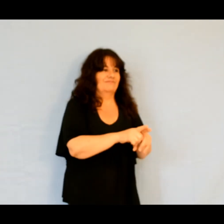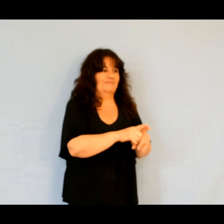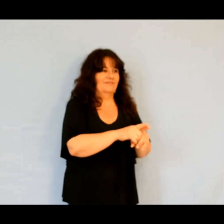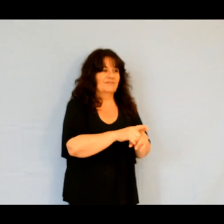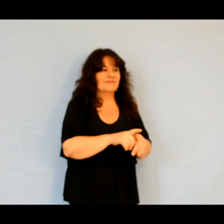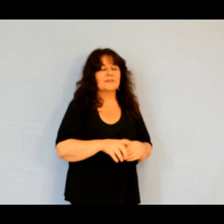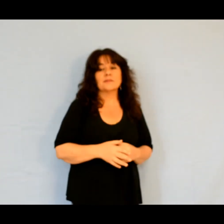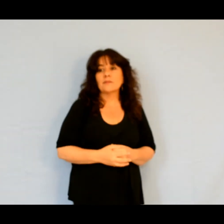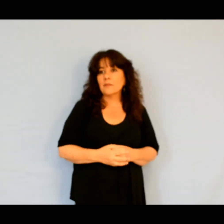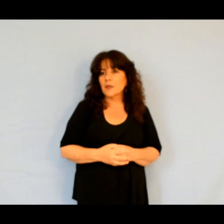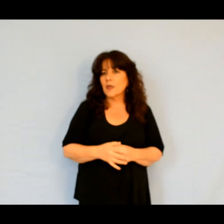Heureux les cœurs purs,